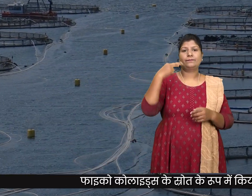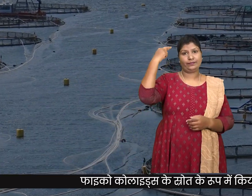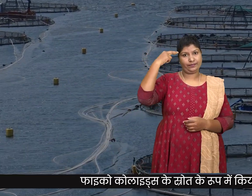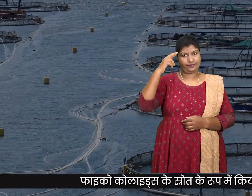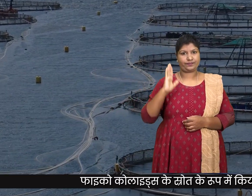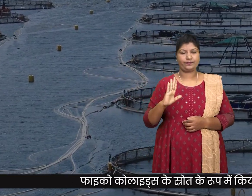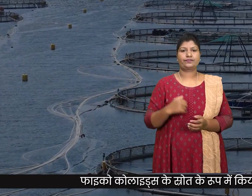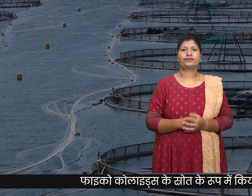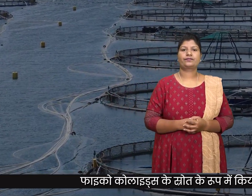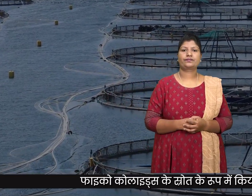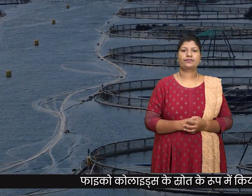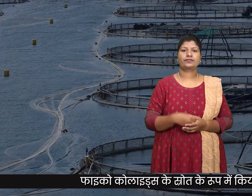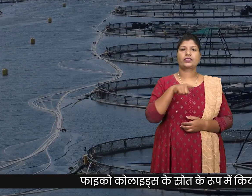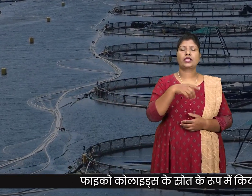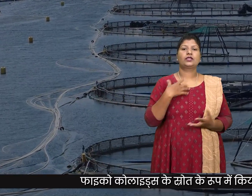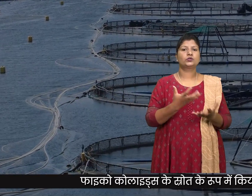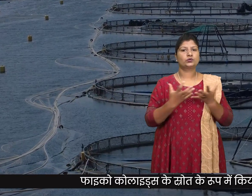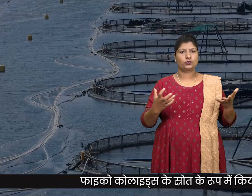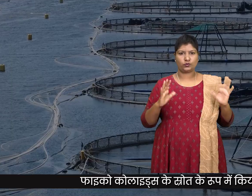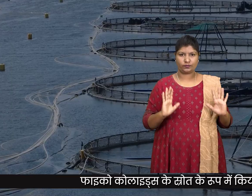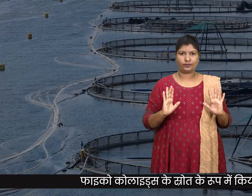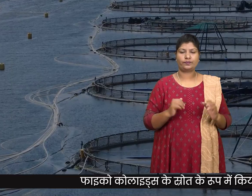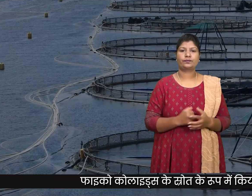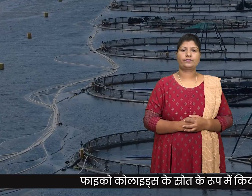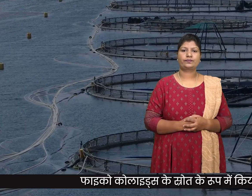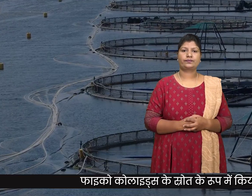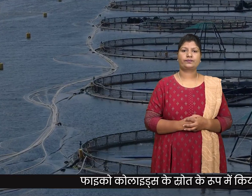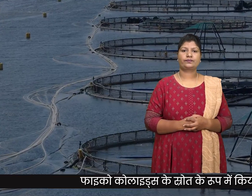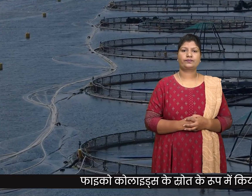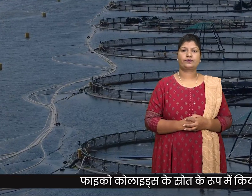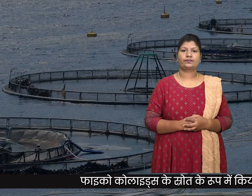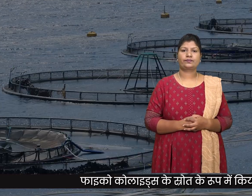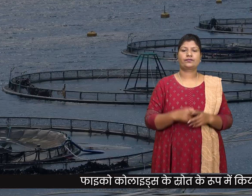फाइकों कोलाइस्ट के स्तोत्री के रूप में किया जाता है।